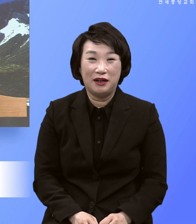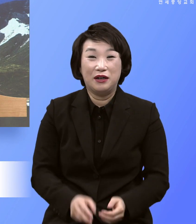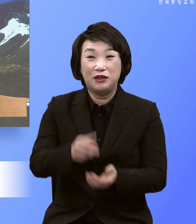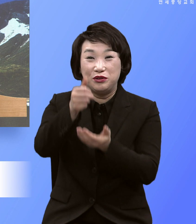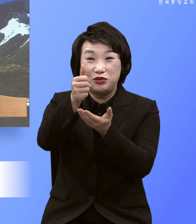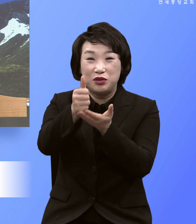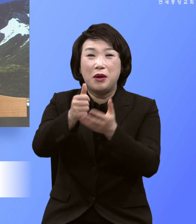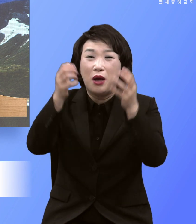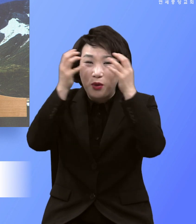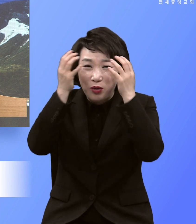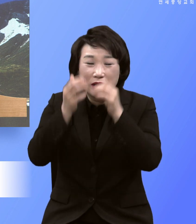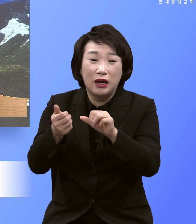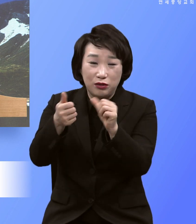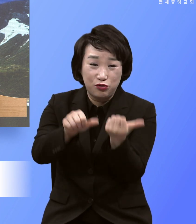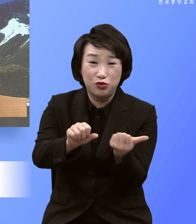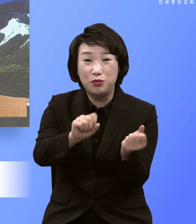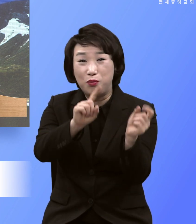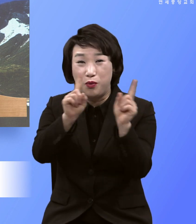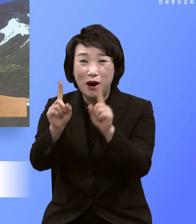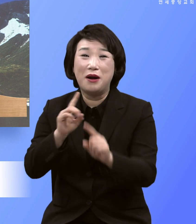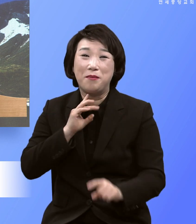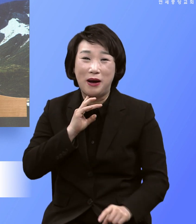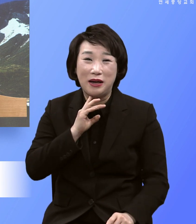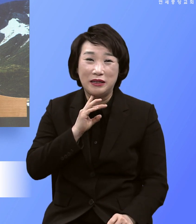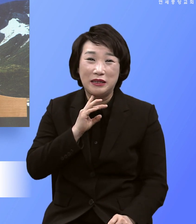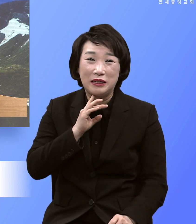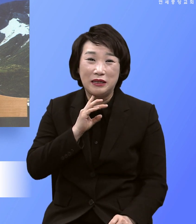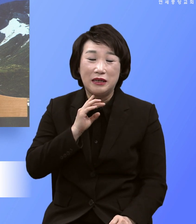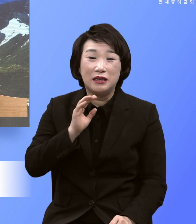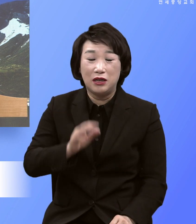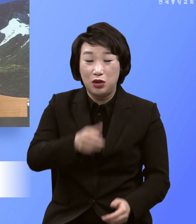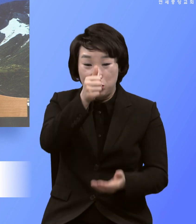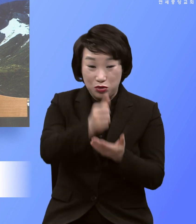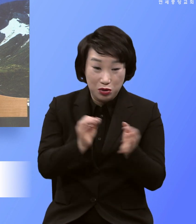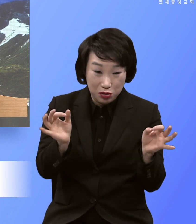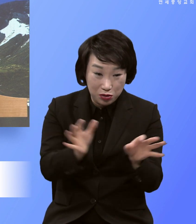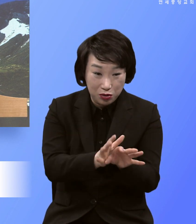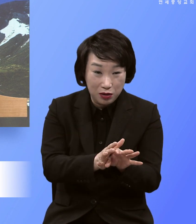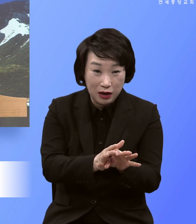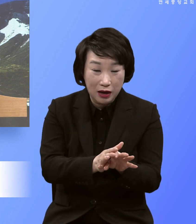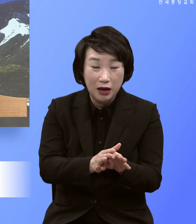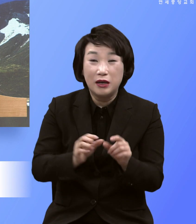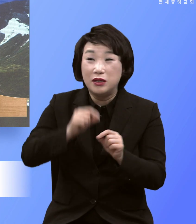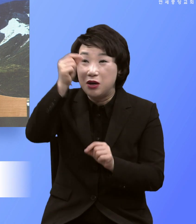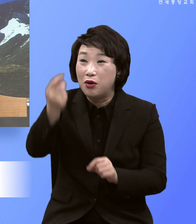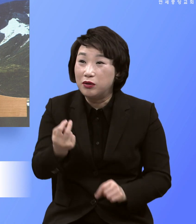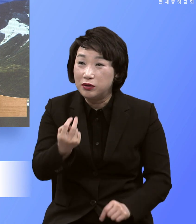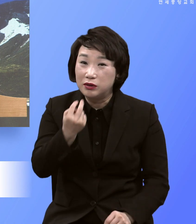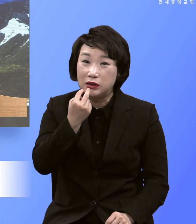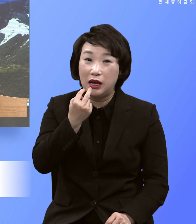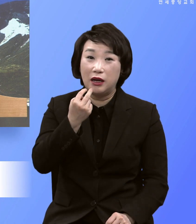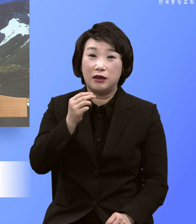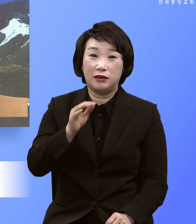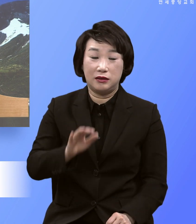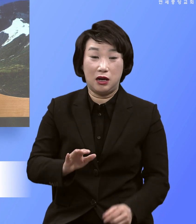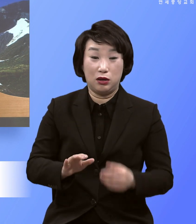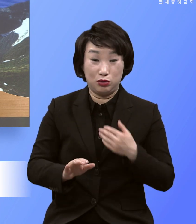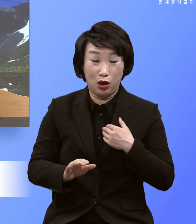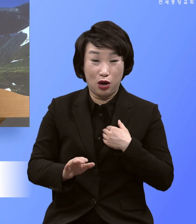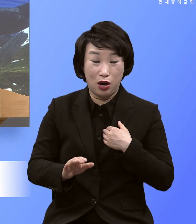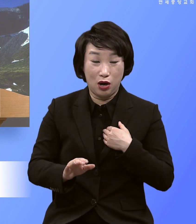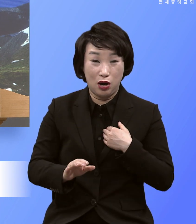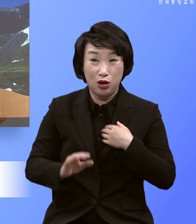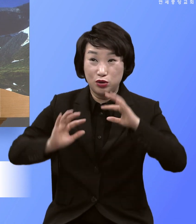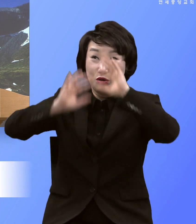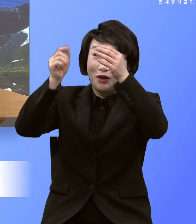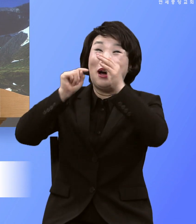주님의 고난과 죽음과 부활만이 속죄와 영생과 내가 천국